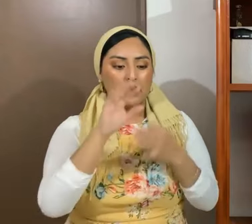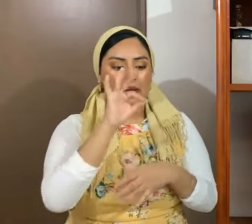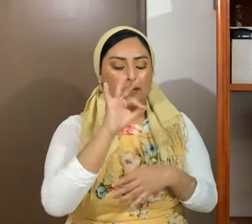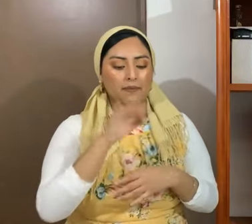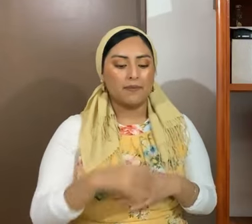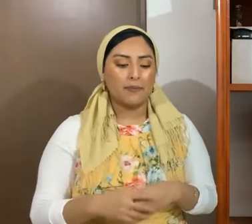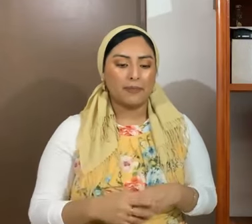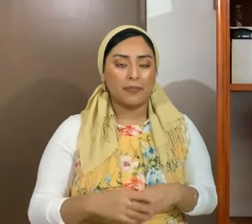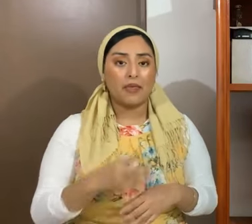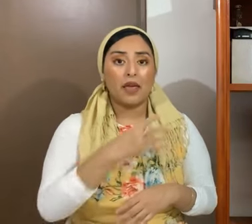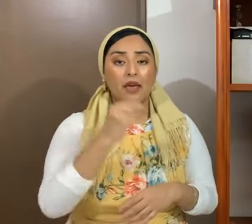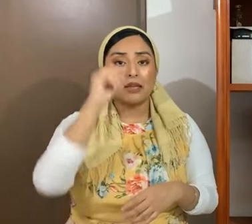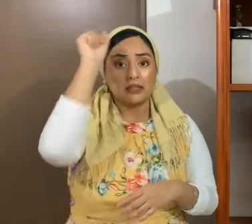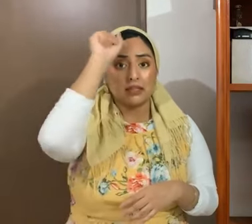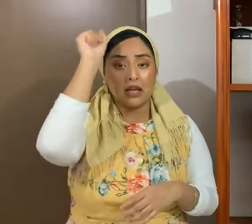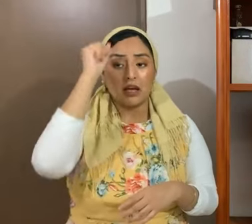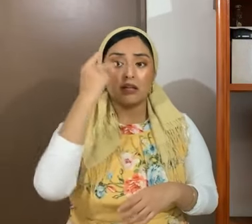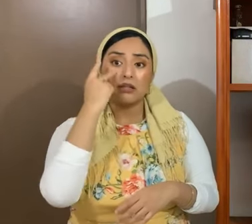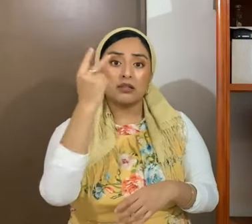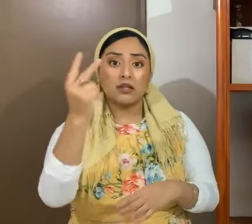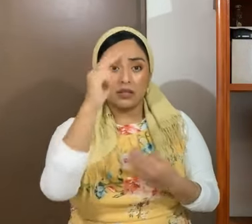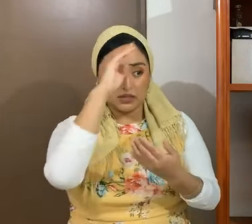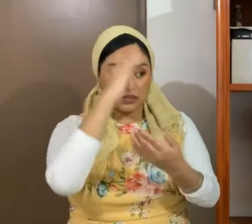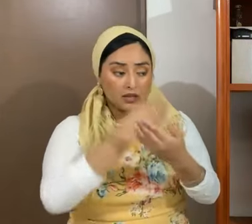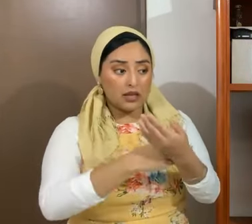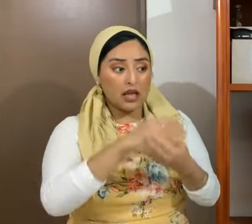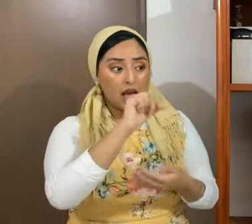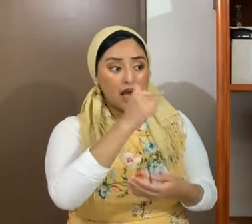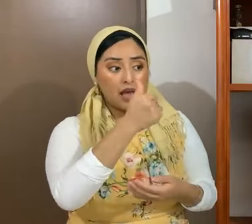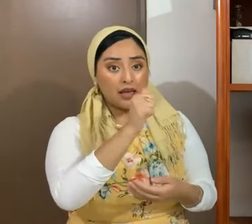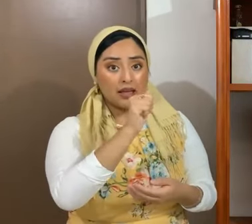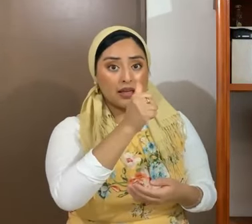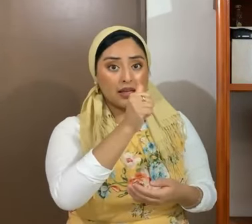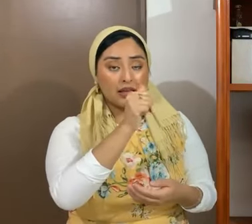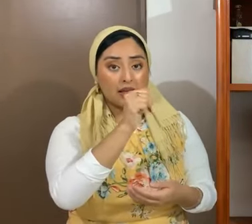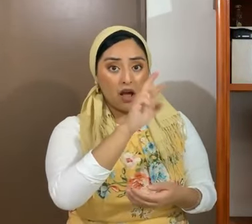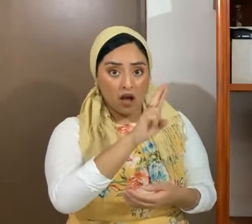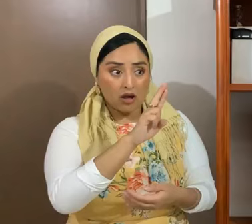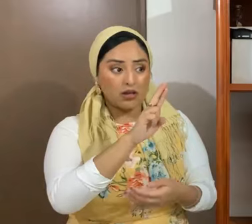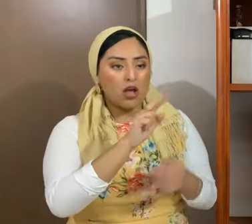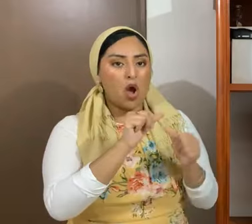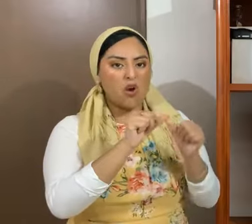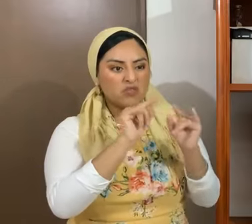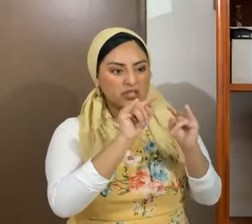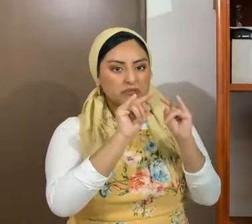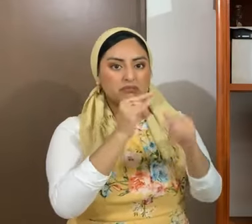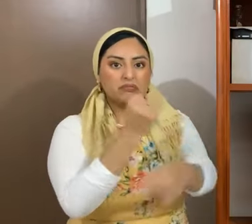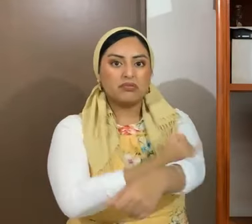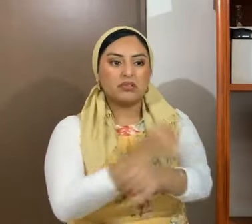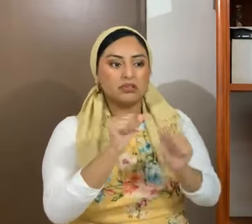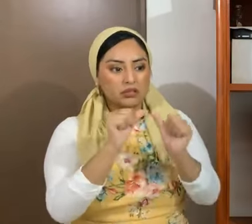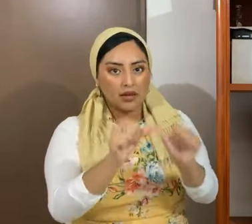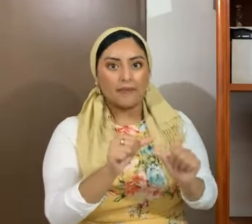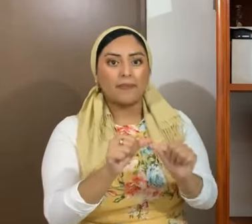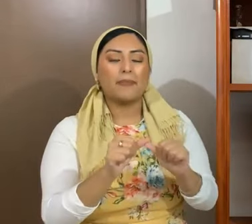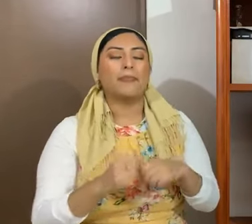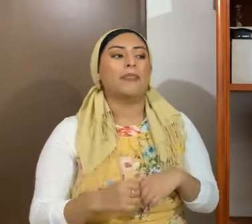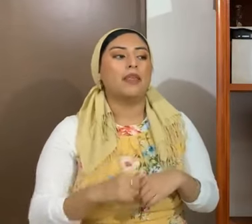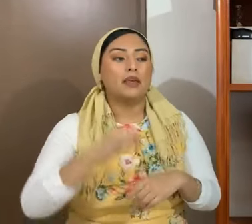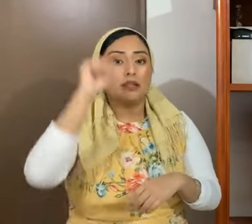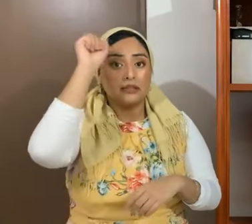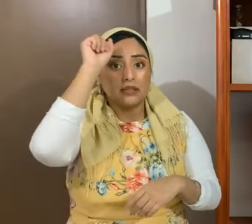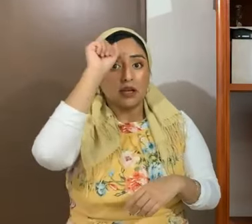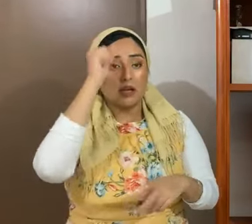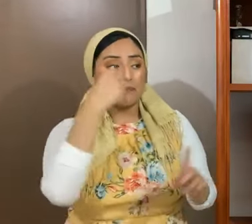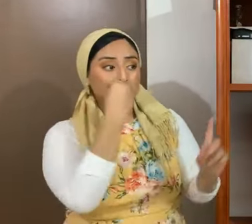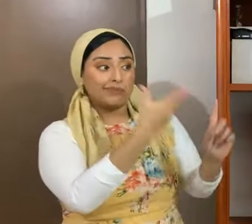tener el contexto. Dice, y vio Sara que el hijo de Agar la egipcia, al cual ésta le había dado a luz a Abraham, se burlaba de su hijo Isaac. Por tanto